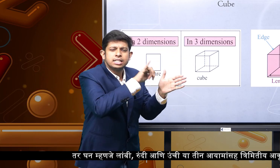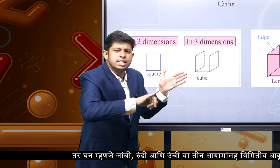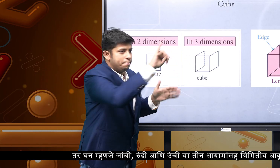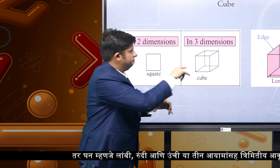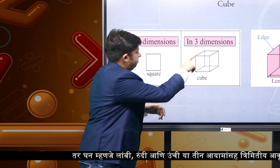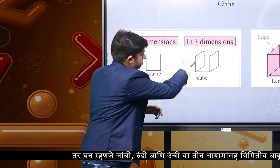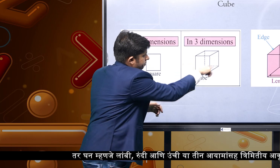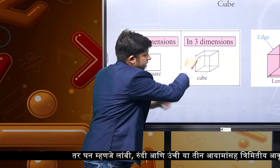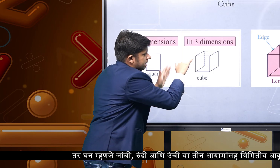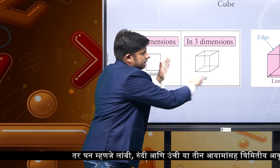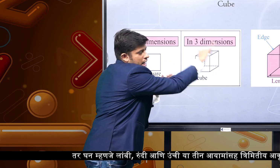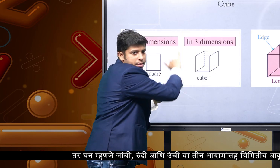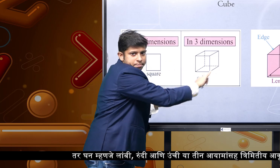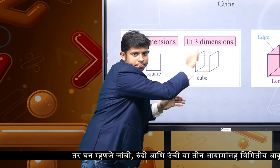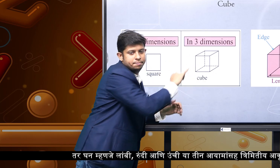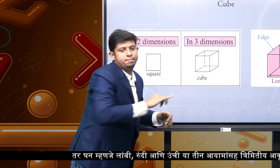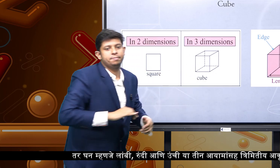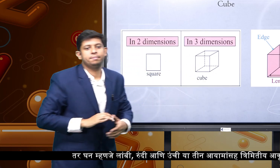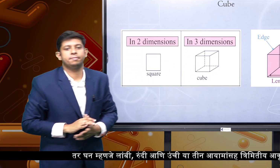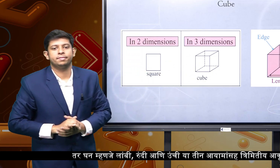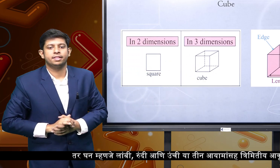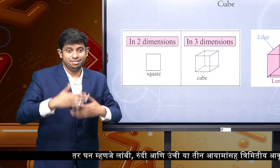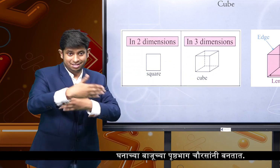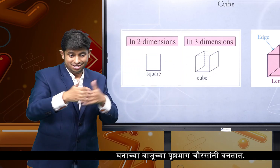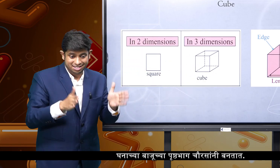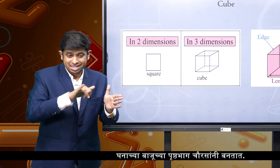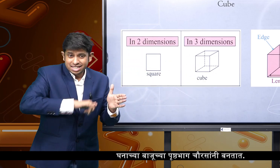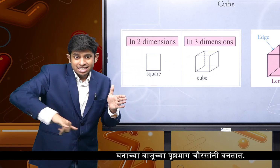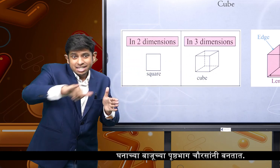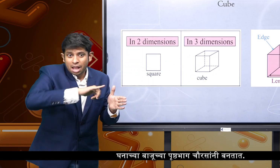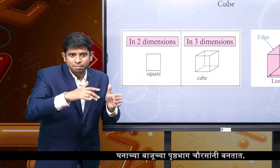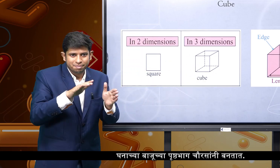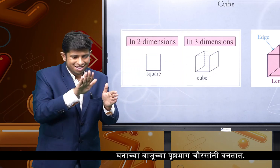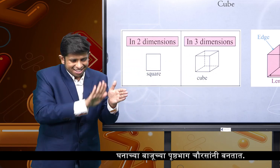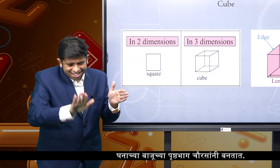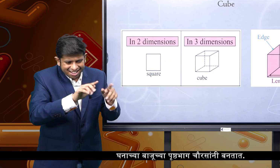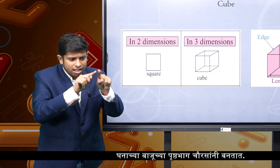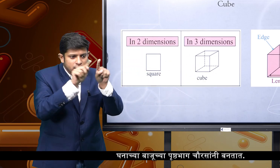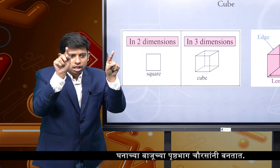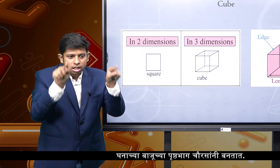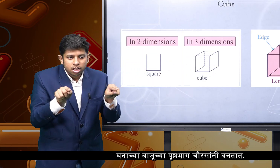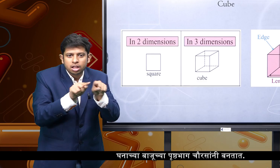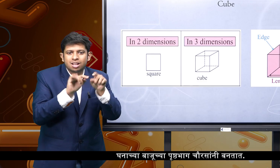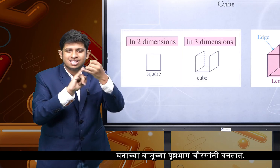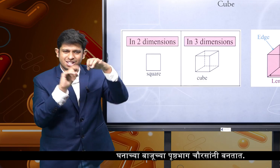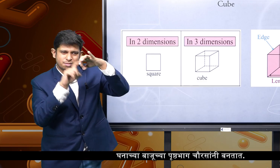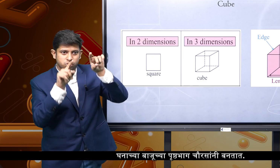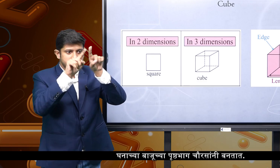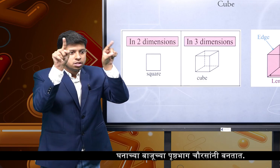घनाच्या बाजूच्या पृष्ठभाग चौरसांनी